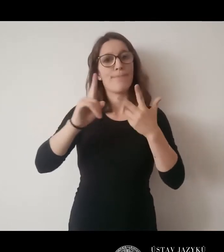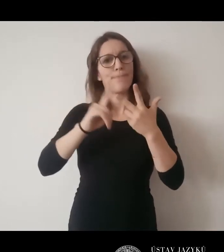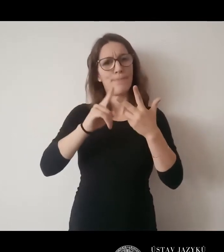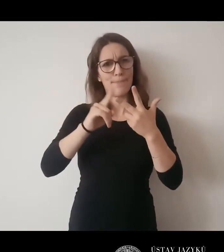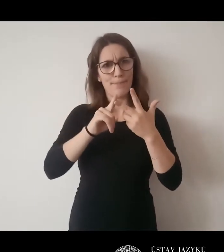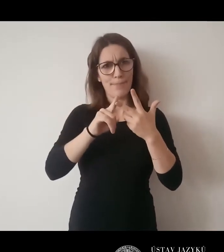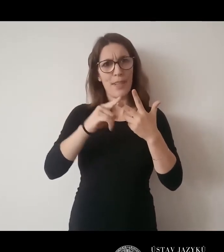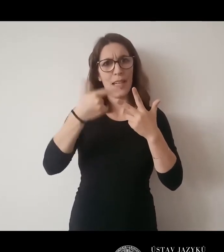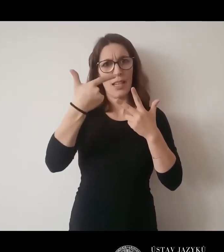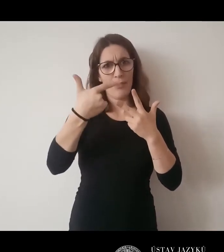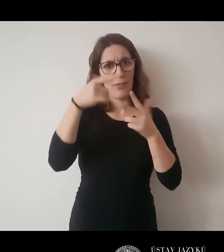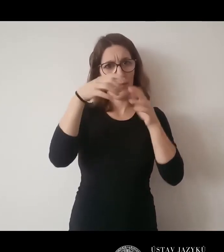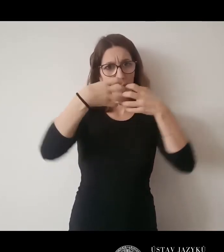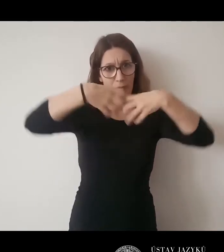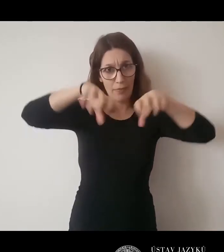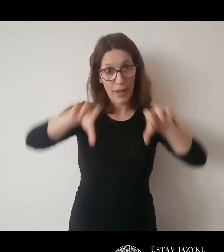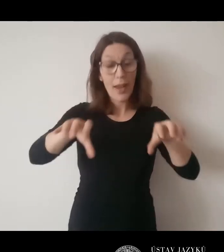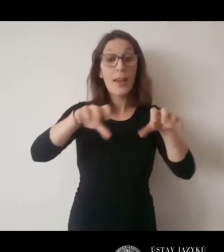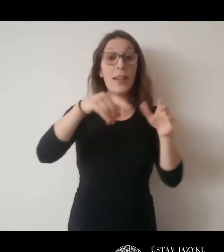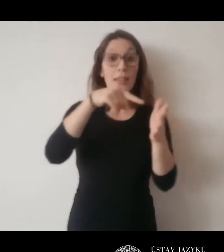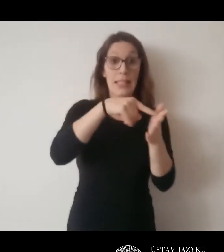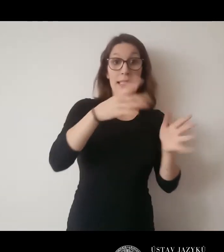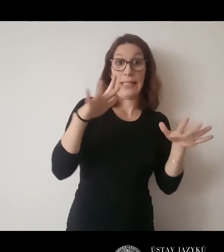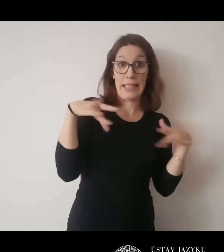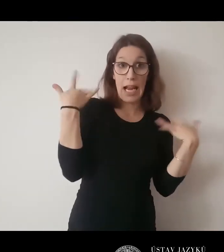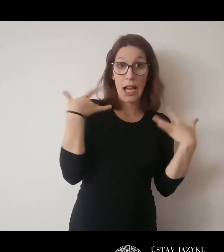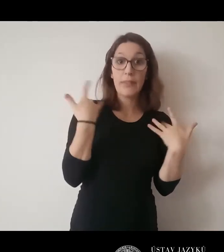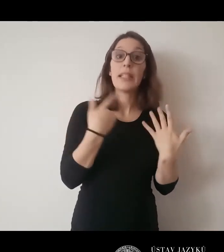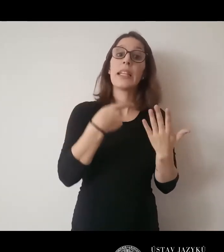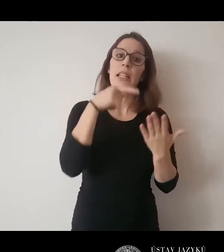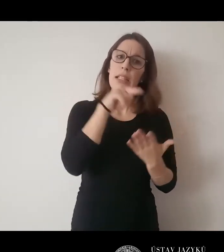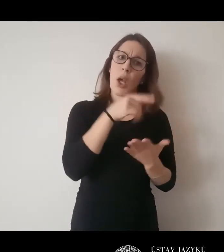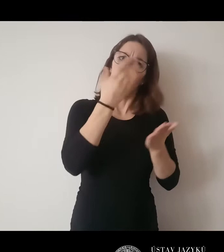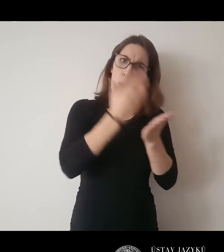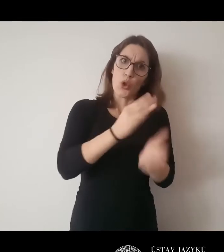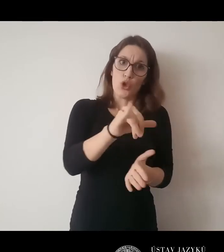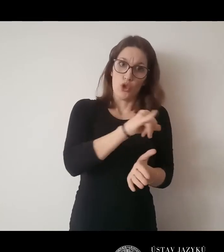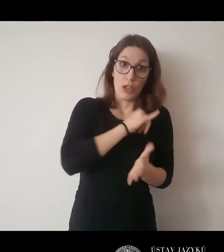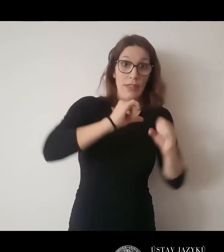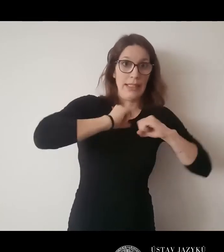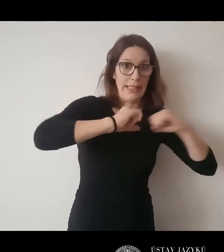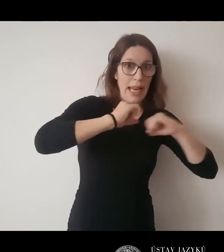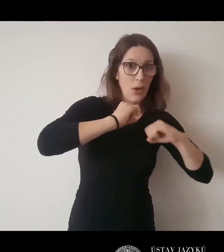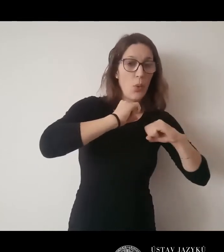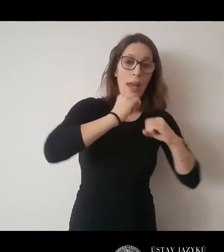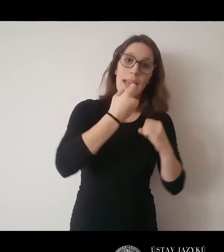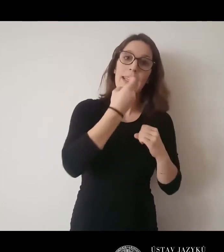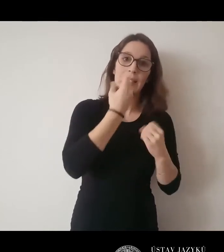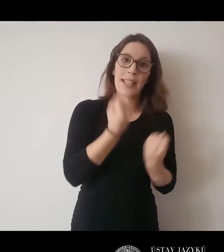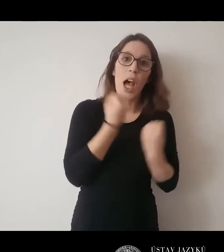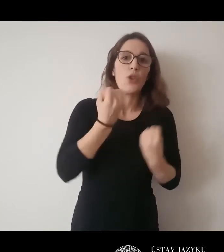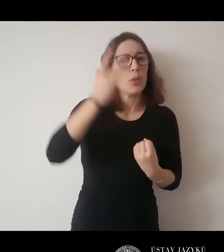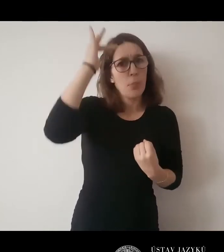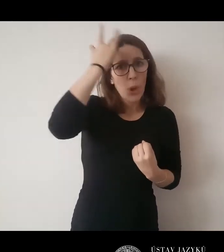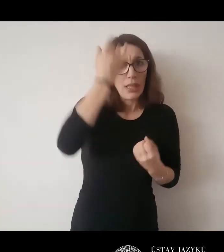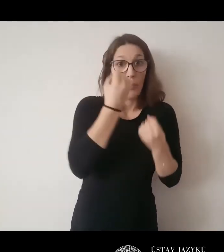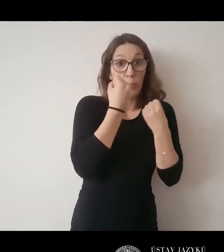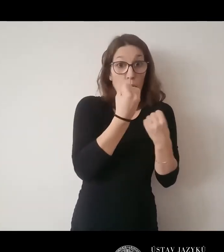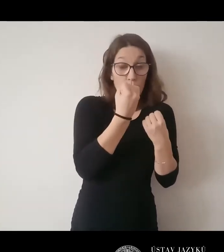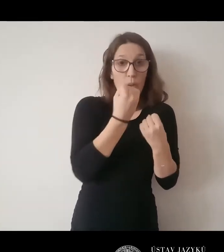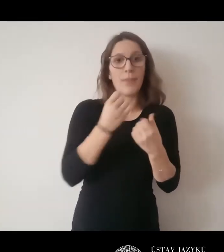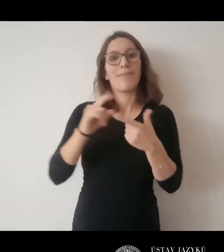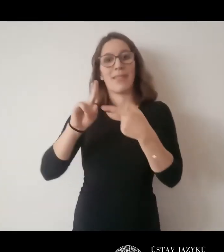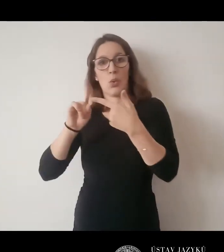seniorů, ať zdravých, kde EEG biofeedback funguje formou prevence, anebo u osob trpících určitou formou demencí,